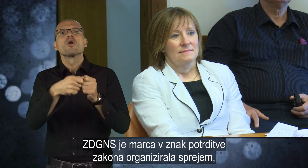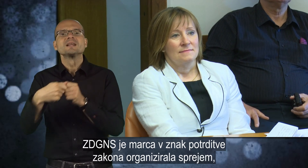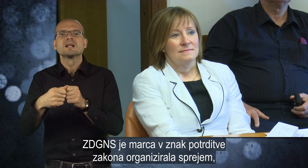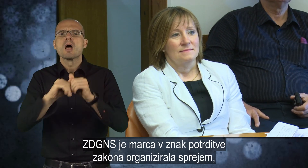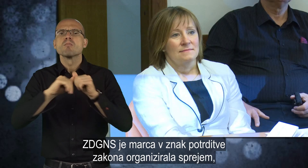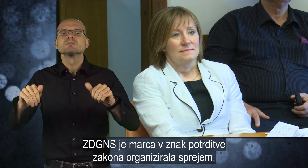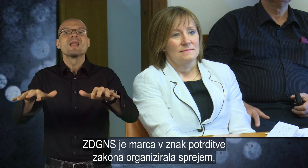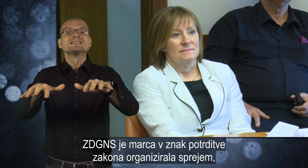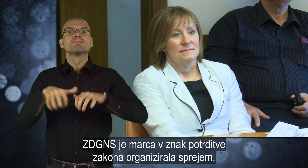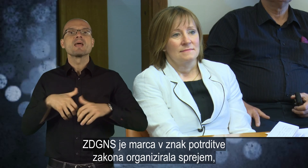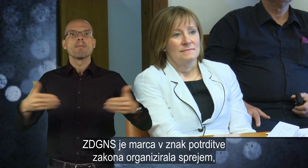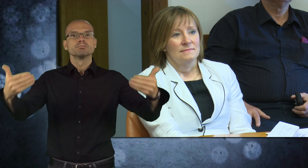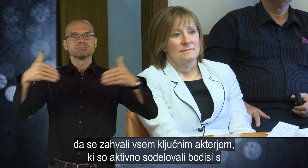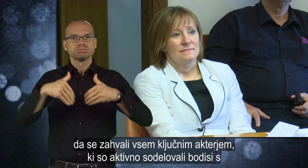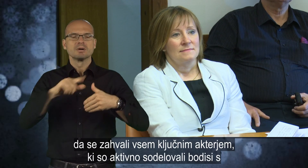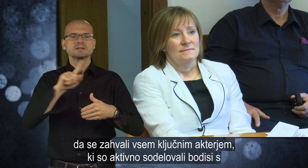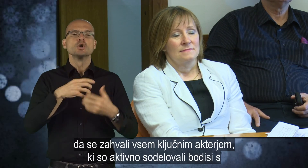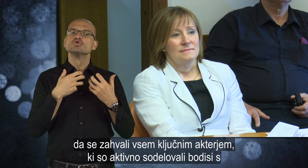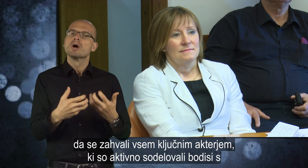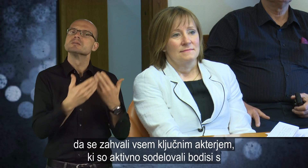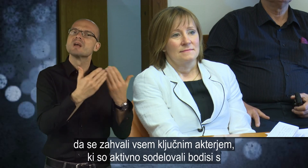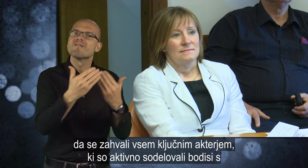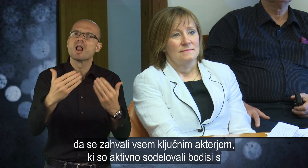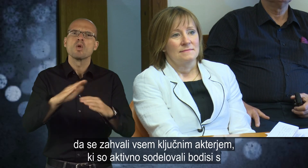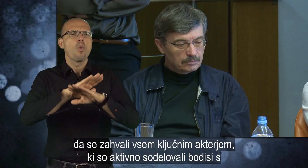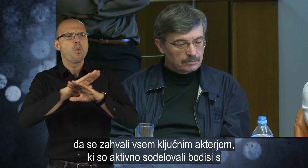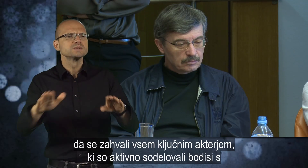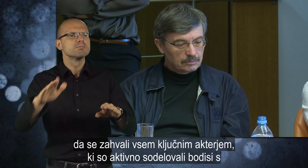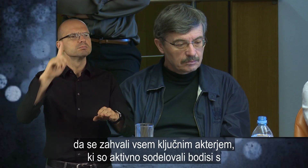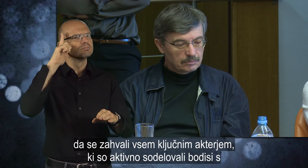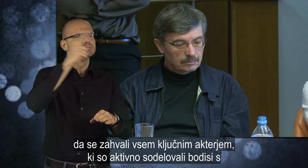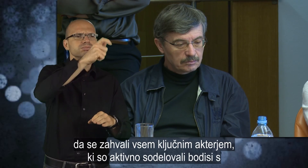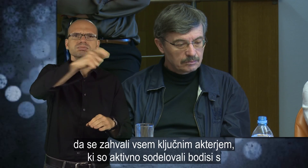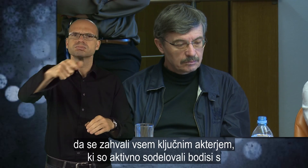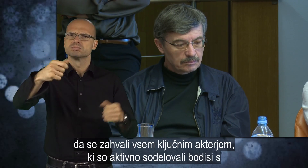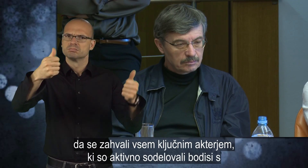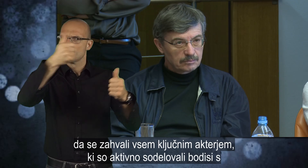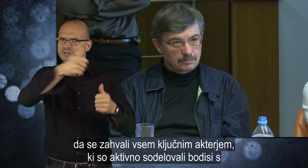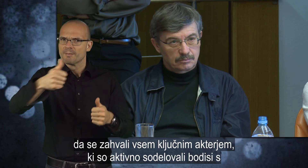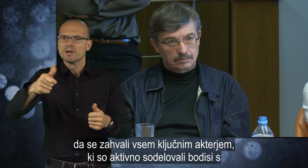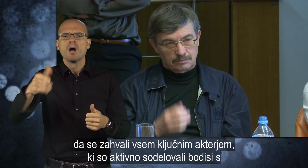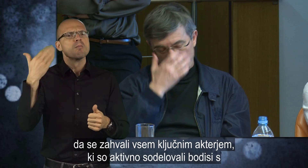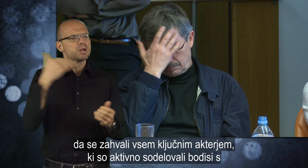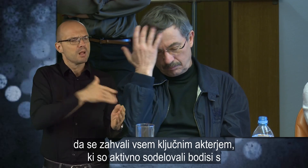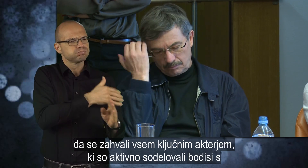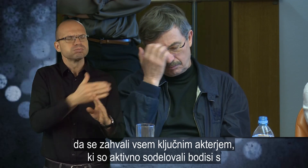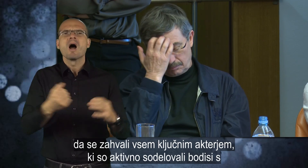ki so aktivno sodelovali bodisi s pisanjem predlogov, bodisi z obiski poslanskih skupin.